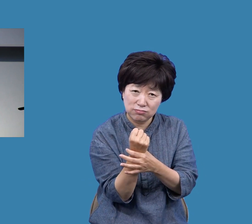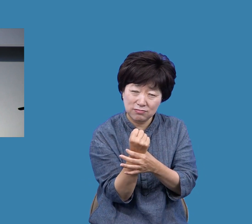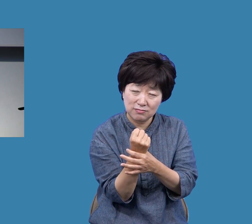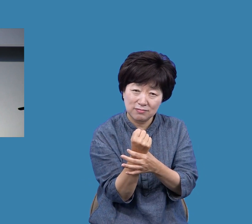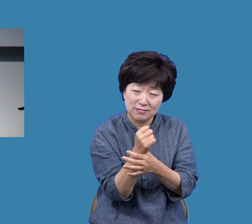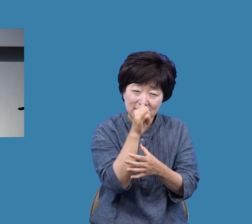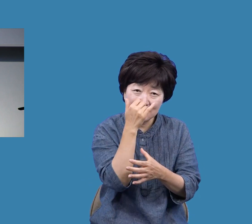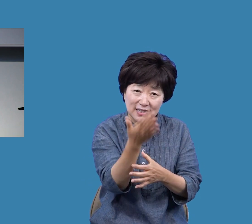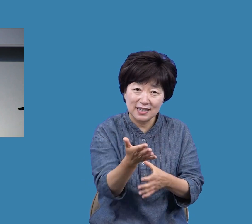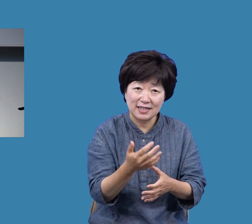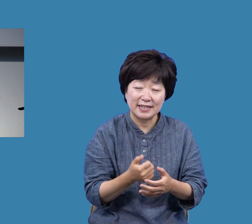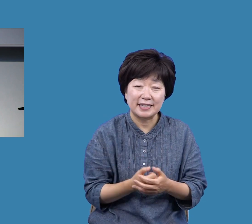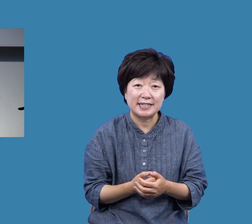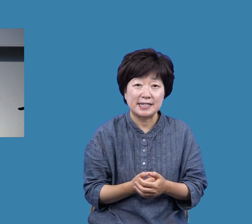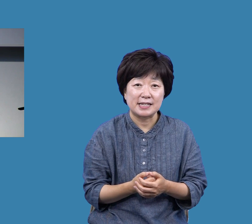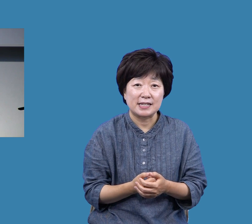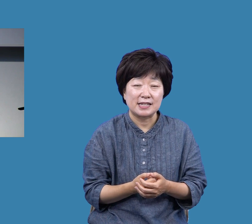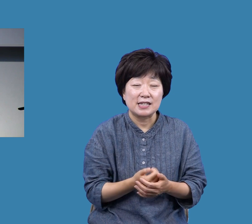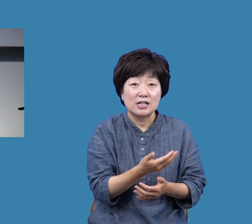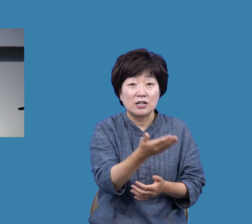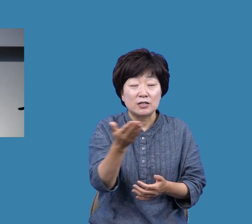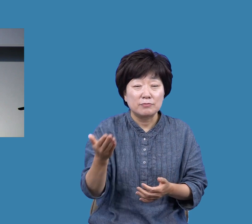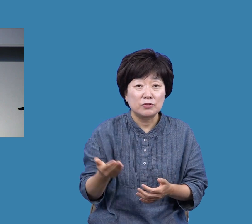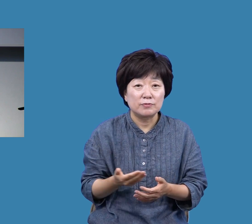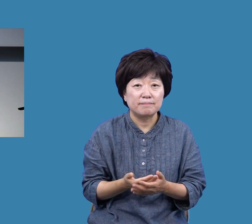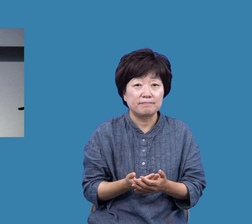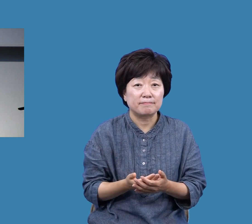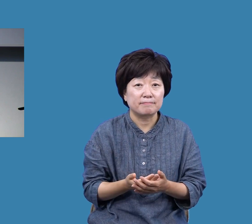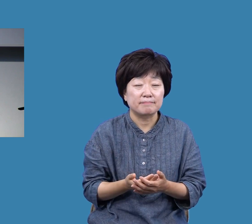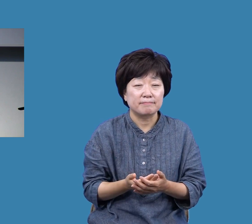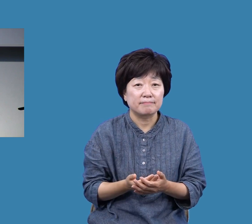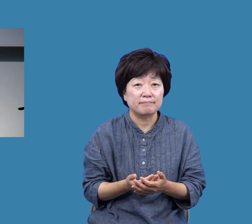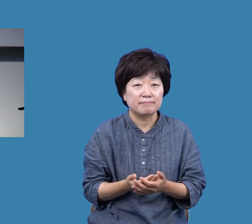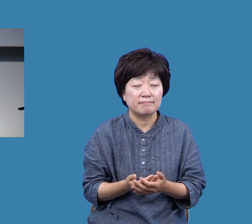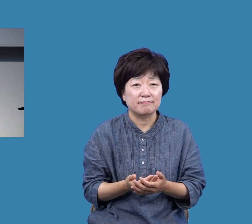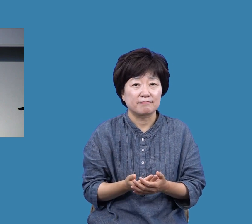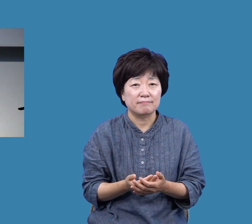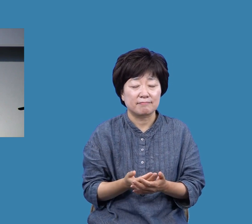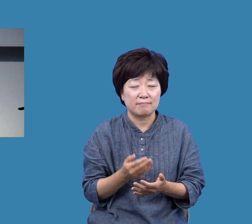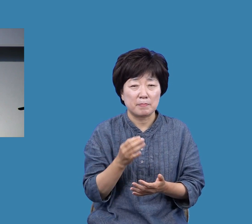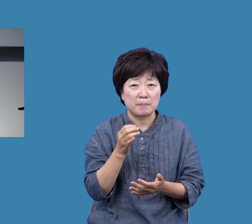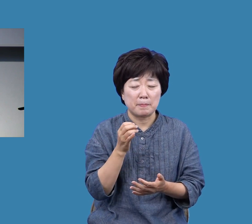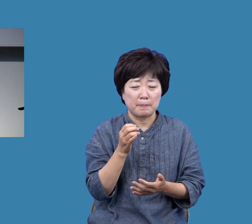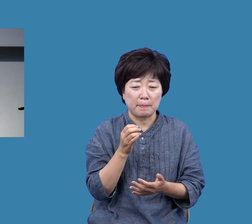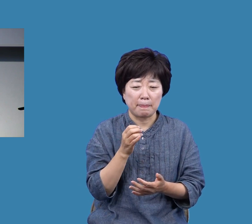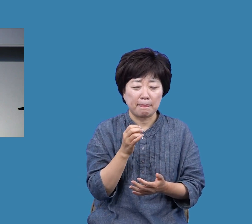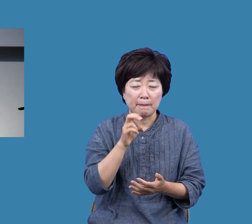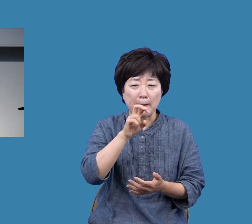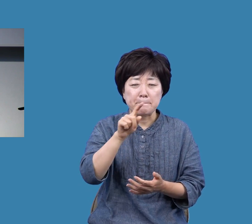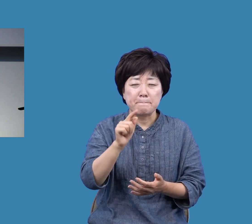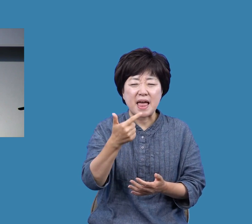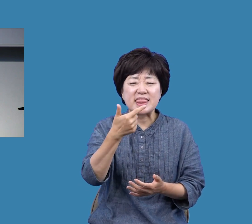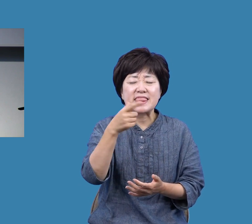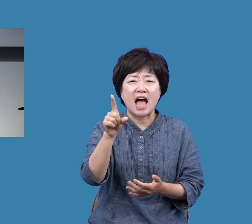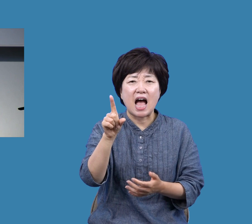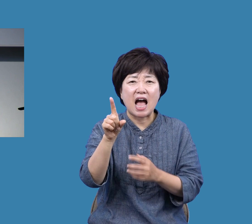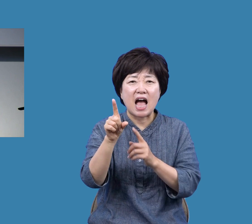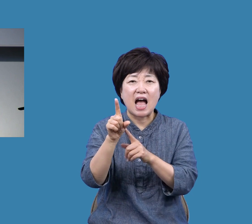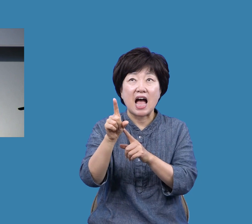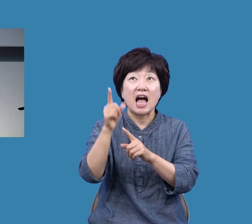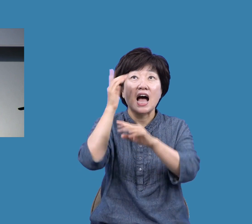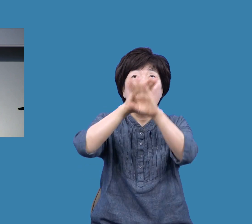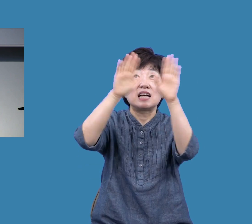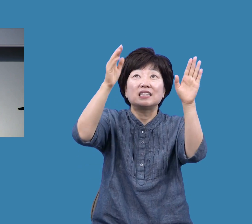않습니까? 여러분 참 예언적이고 상징적인 게 만나가요. 여러분 하루만